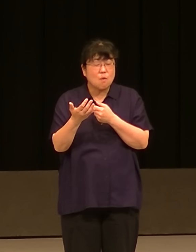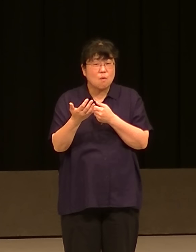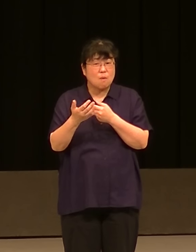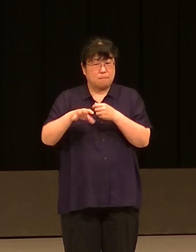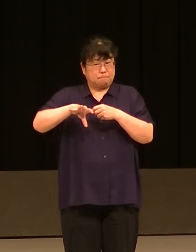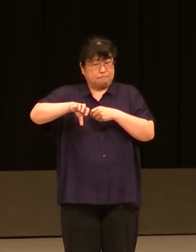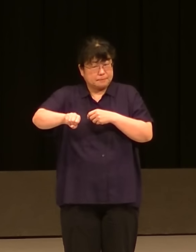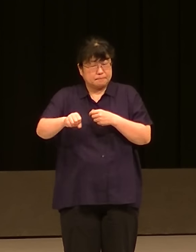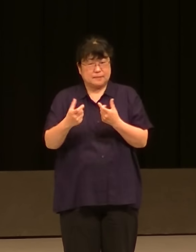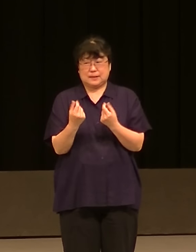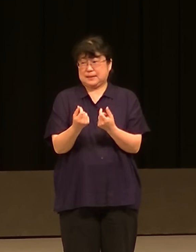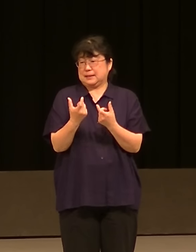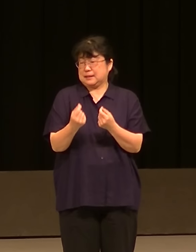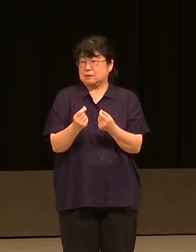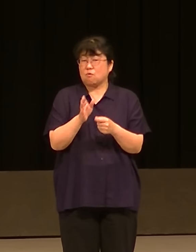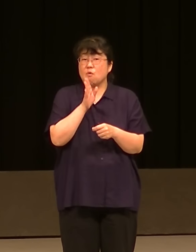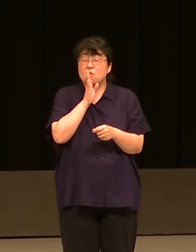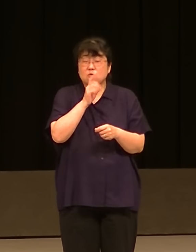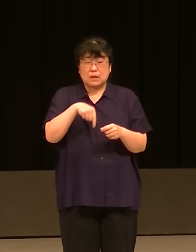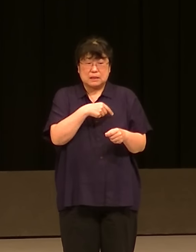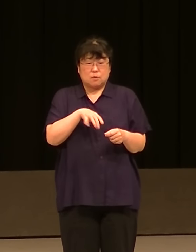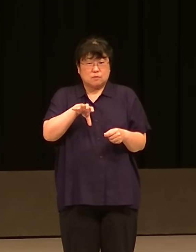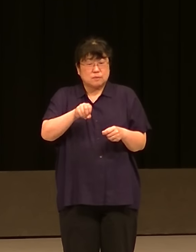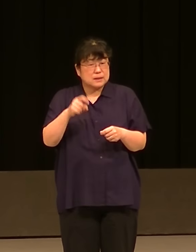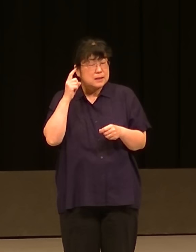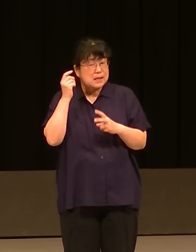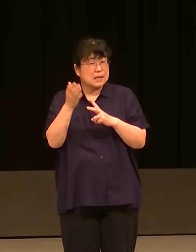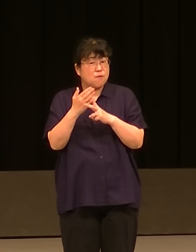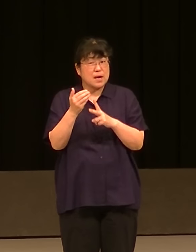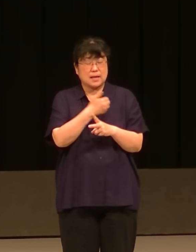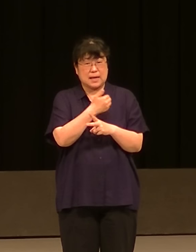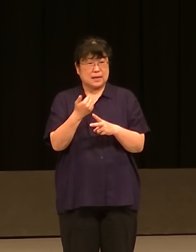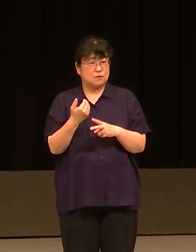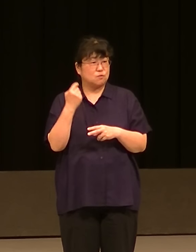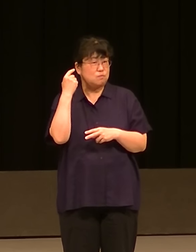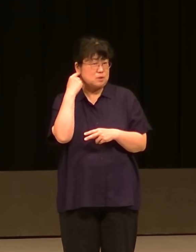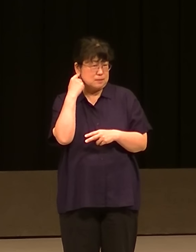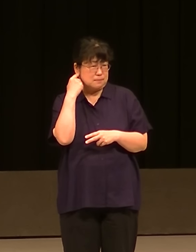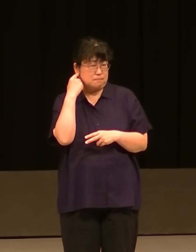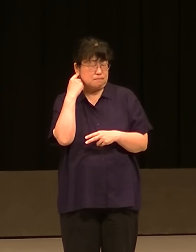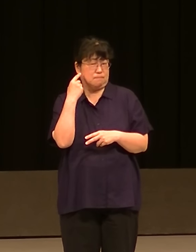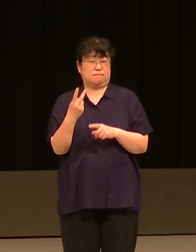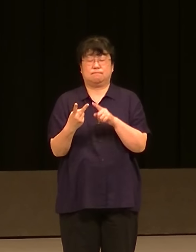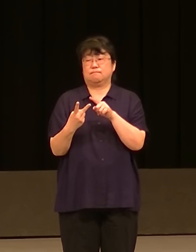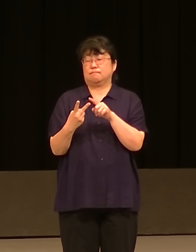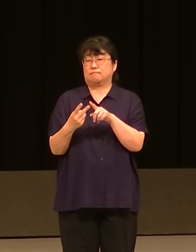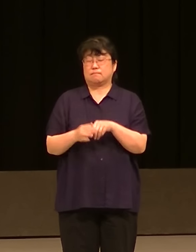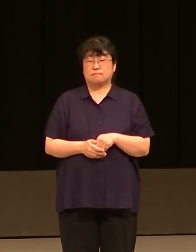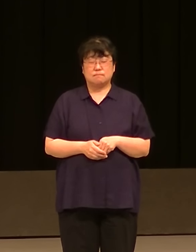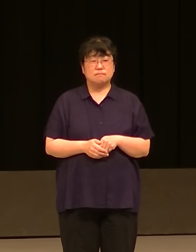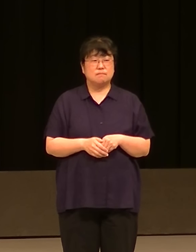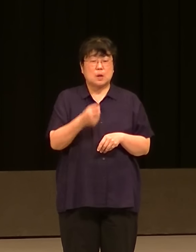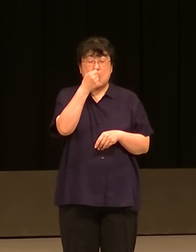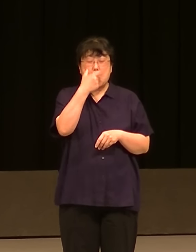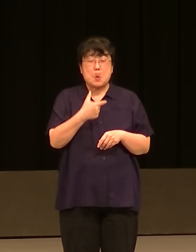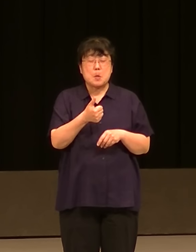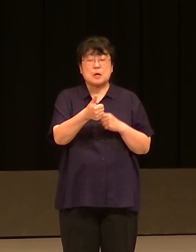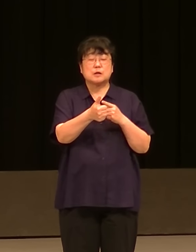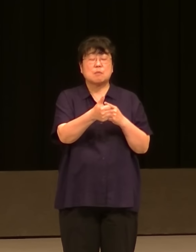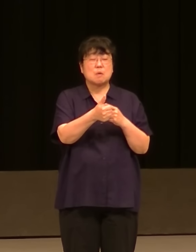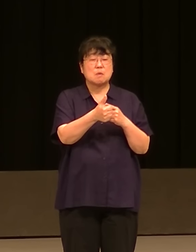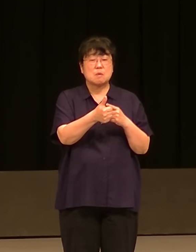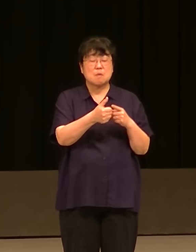意をきちんと聞き分けることのできる、聞く耳。船さんのない男は、まあ、聞く力